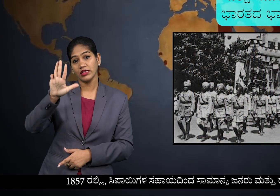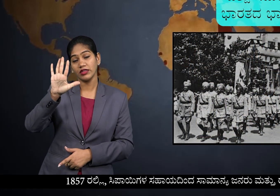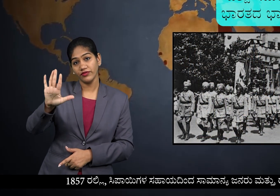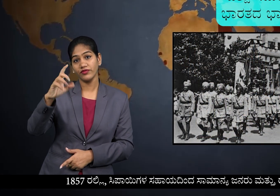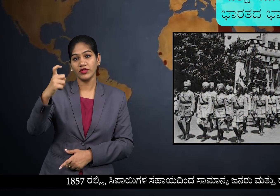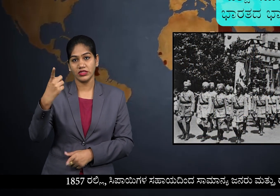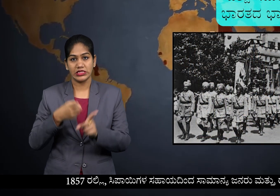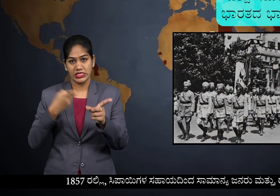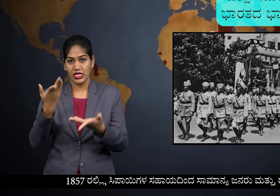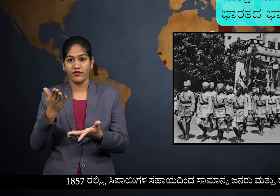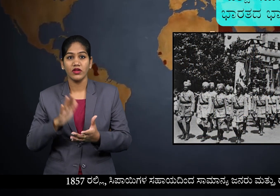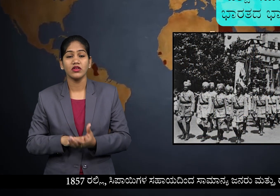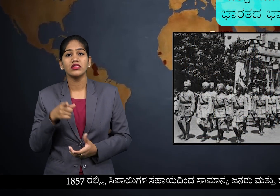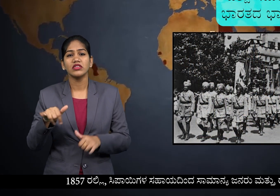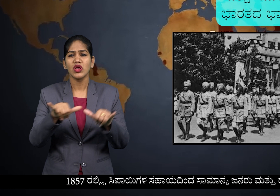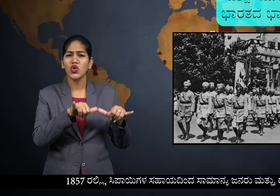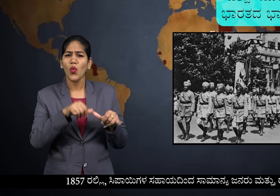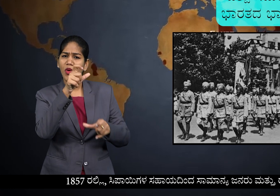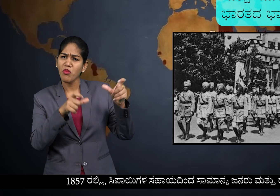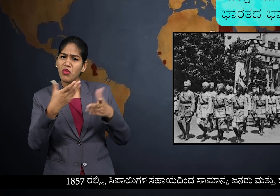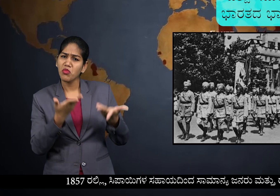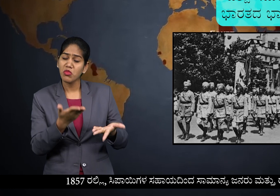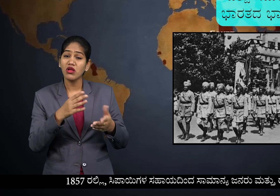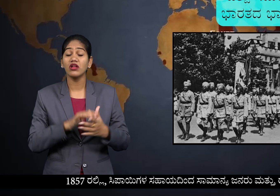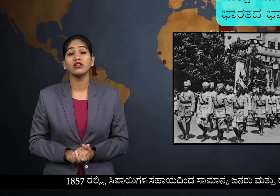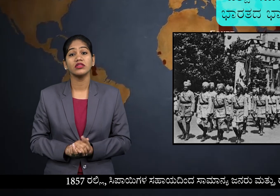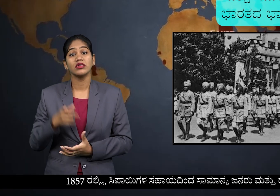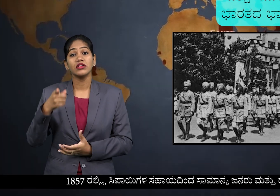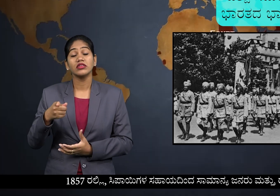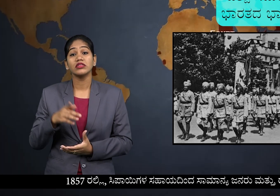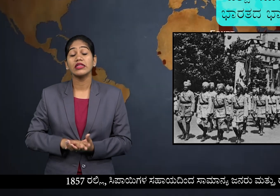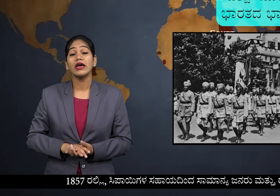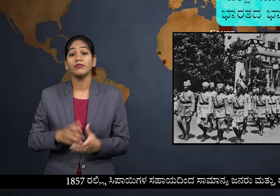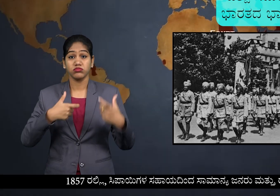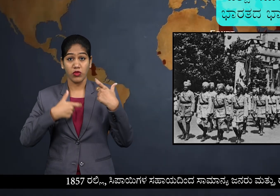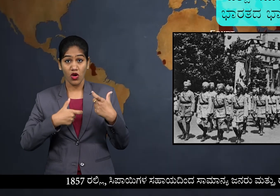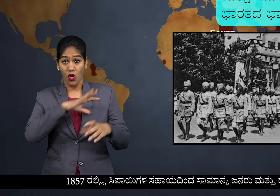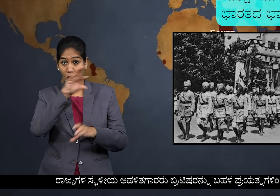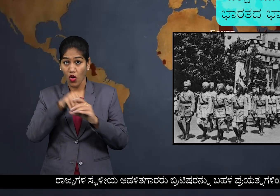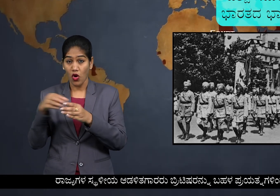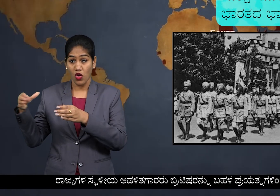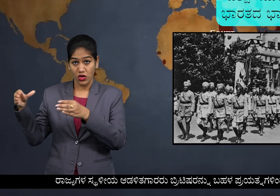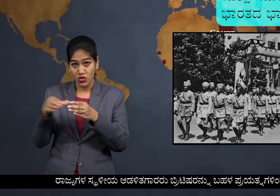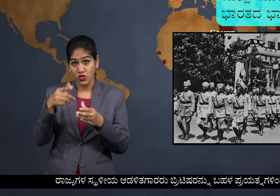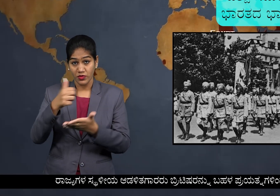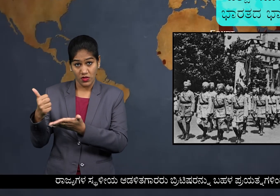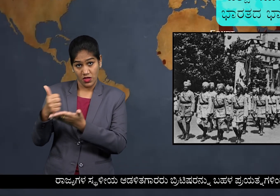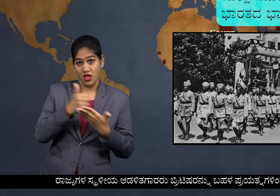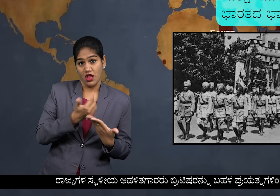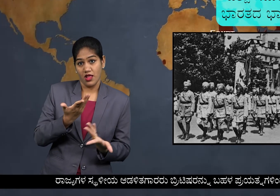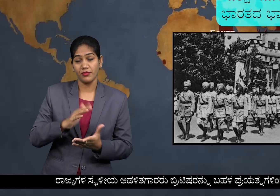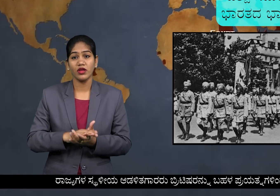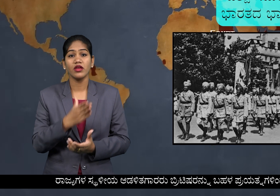1857ರಲ್ಲಿ ಸಿಪಾಯಿಗಳ ಸಹಾಯದಿಂದ ಸಾಮಾನ್ಯ ಜನರು ಮತ್ತು ರಾಜಪ್ರಭುತ್ವದ ರಾಜ್ಯಗಳ